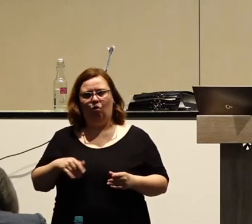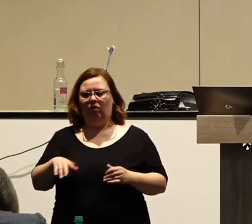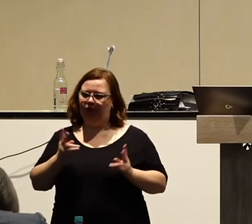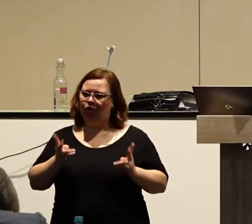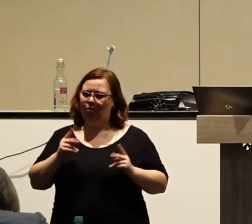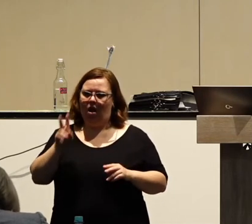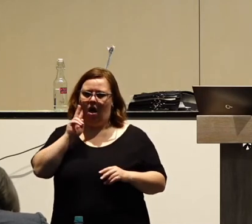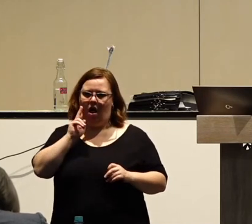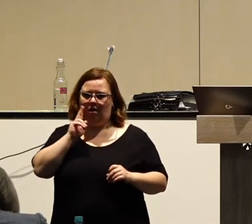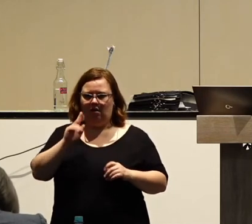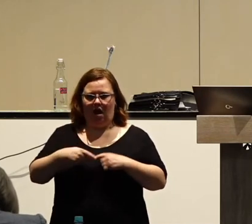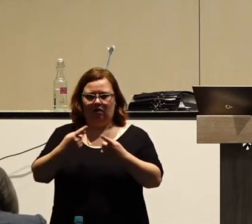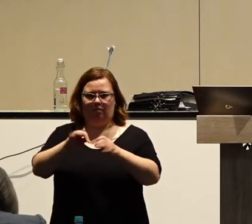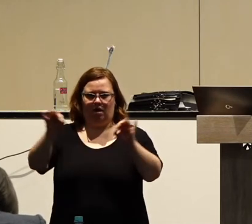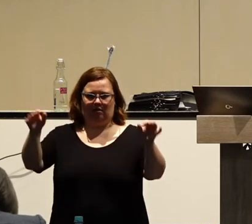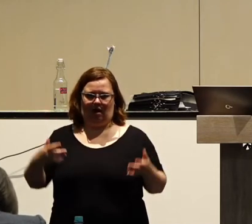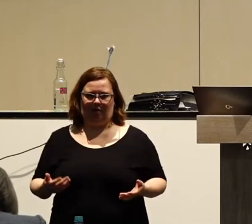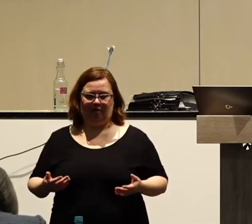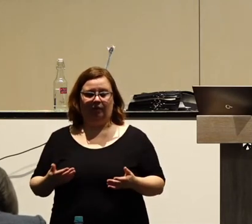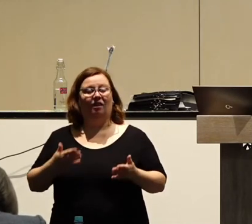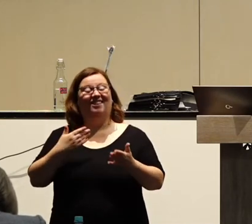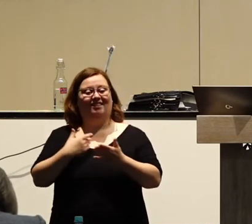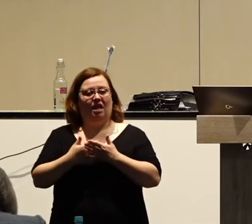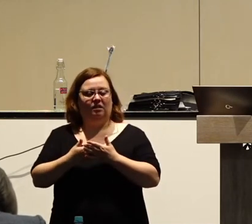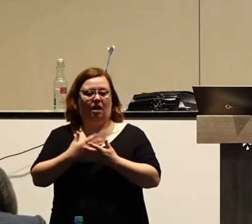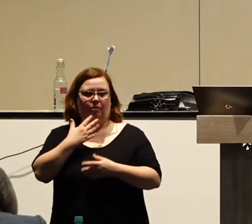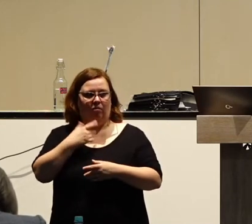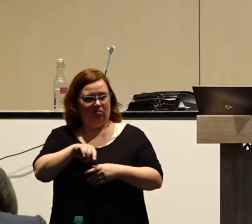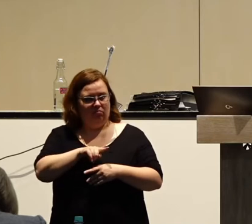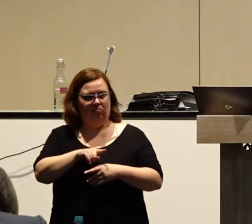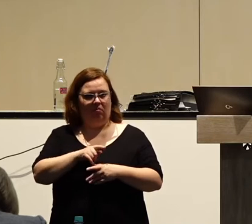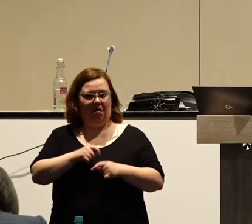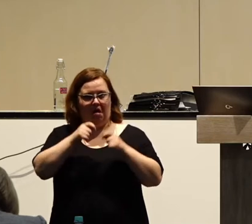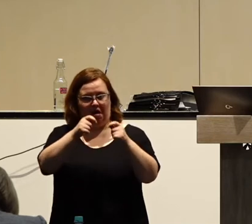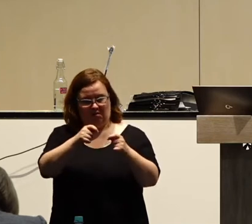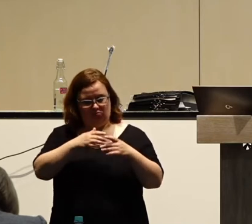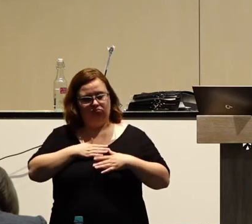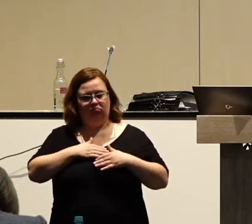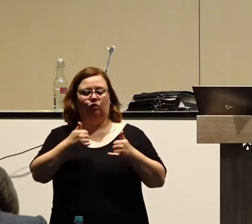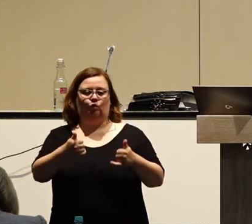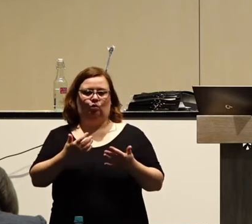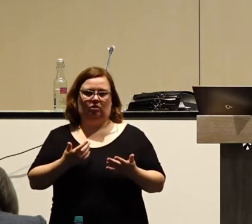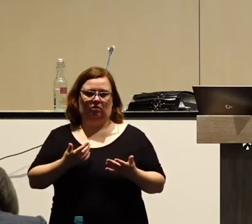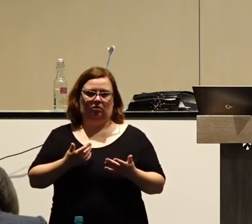geregelteren Alltag vielleicht zu finden. Deswegen finden wir diesen Antrag gut.